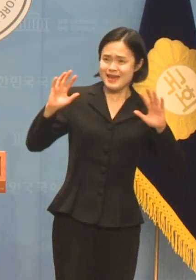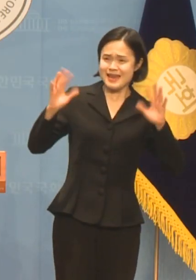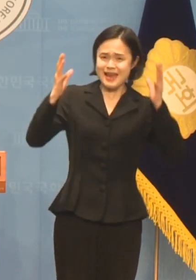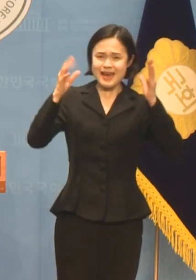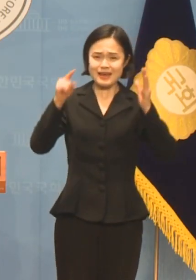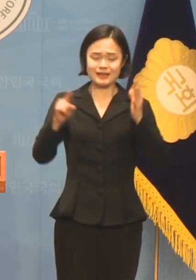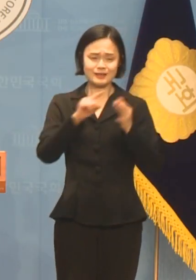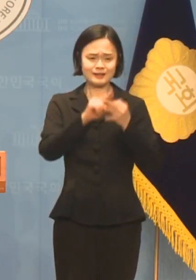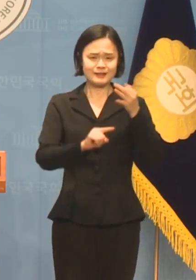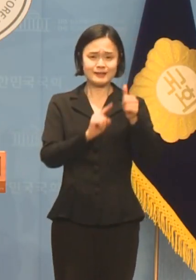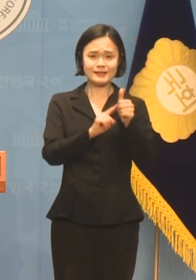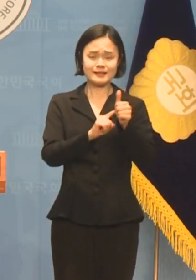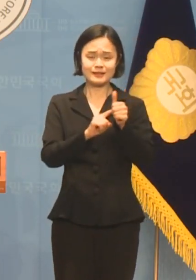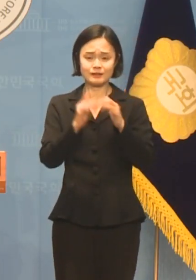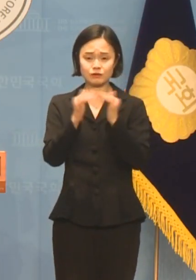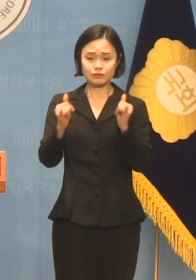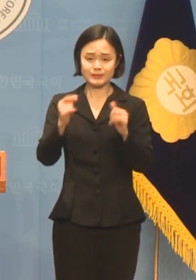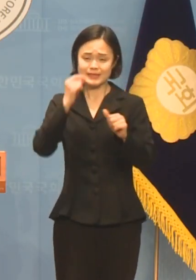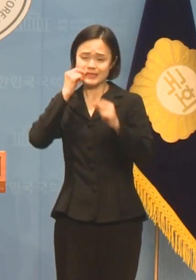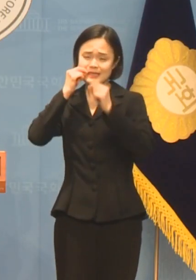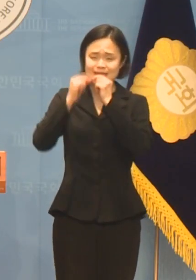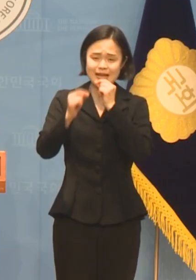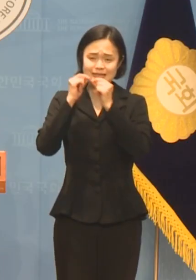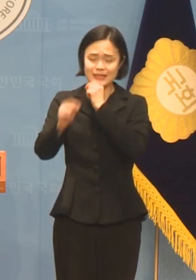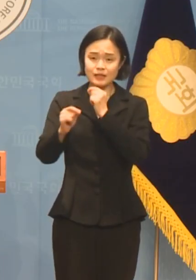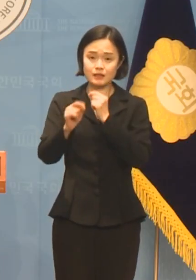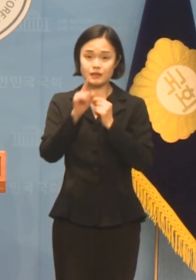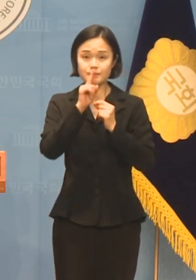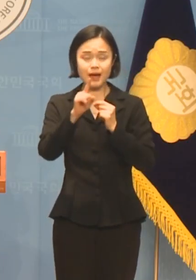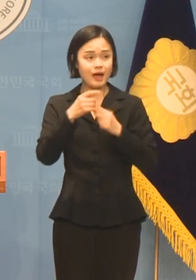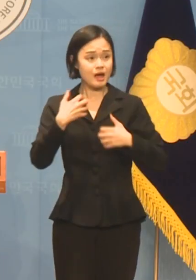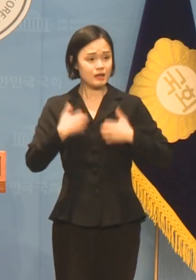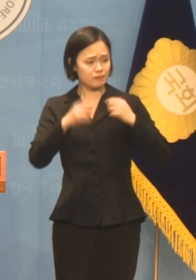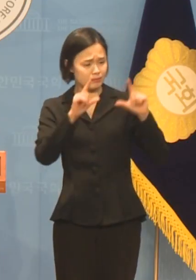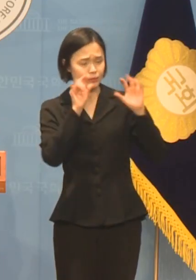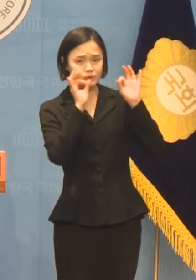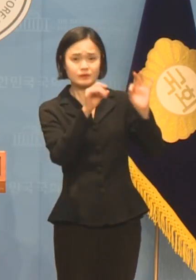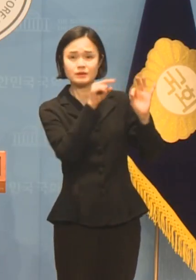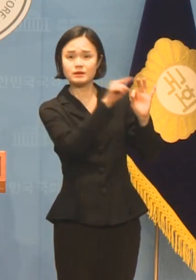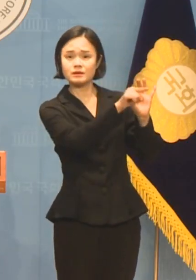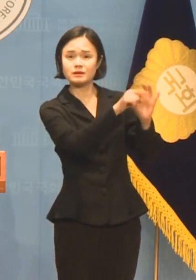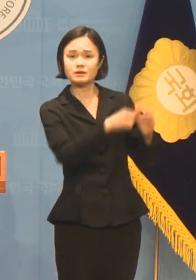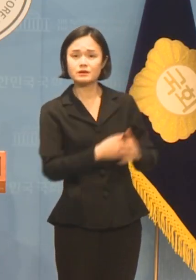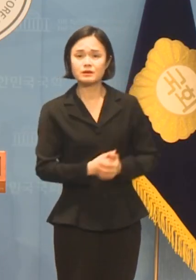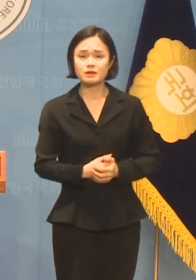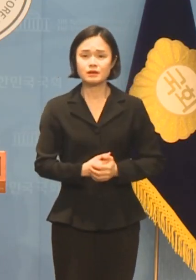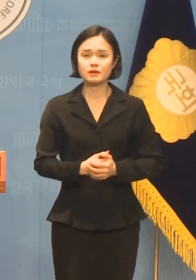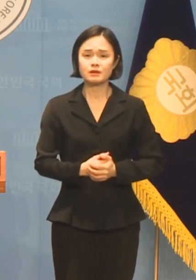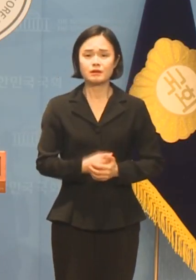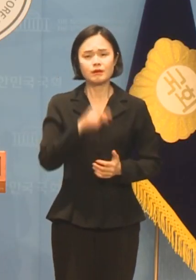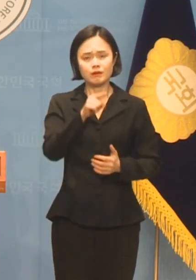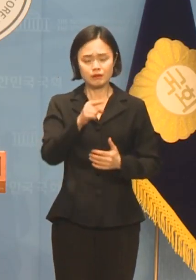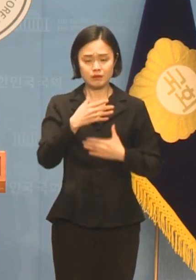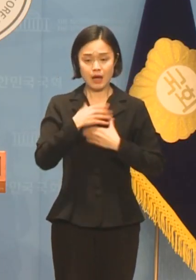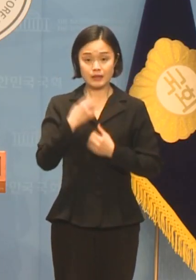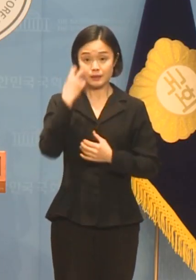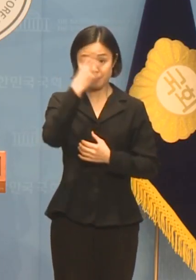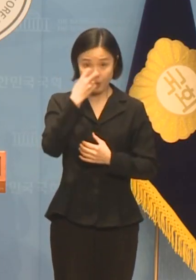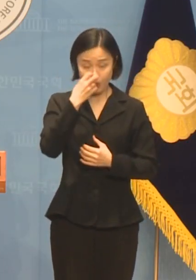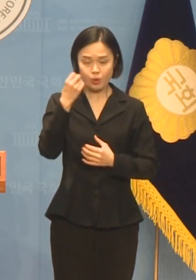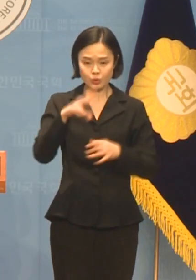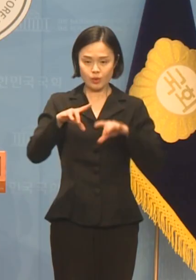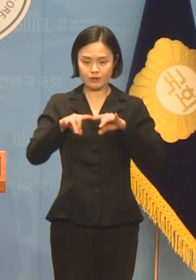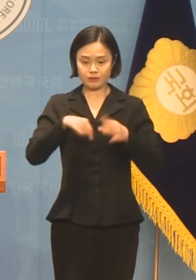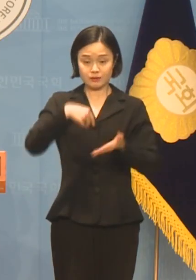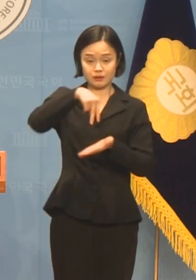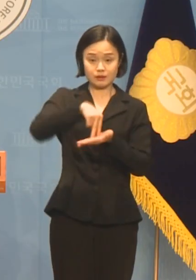사기극이라고 비난하였습니다. 대왕고래 프로젝트의 잠재력을 축소하고 에너지 자립을 향한 국가적